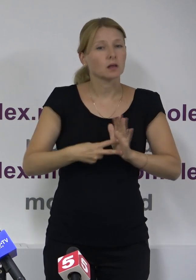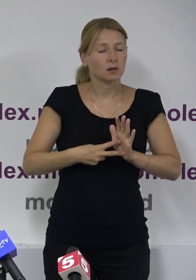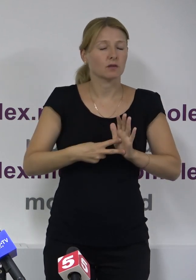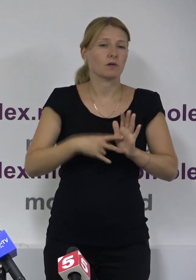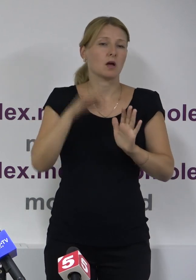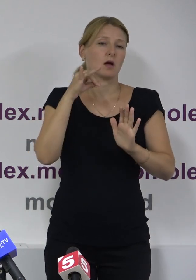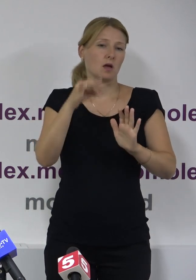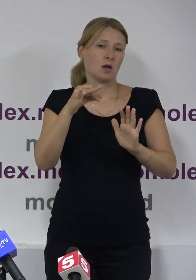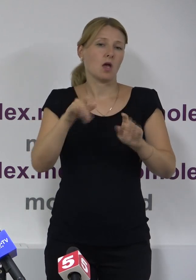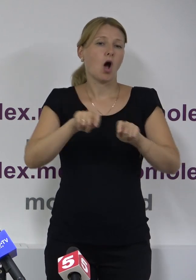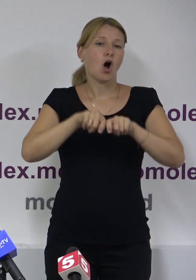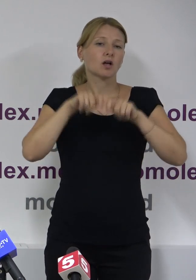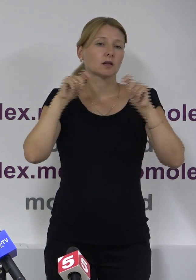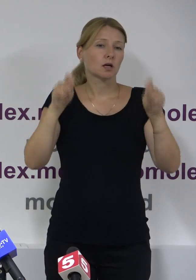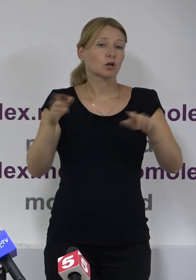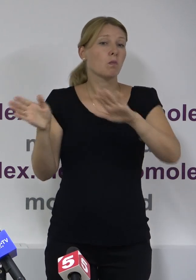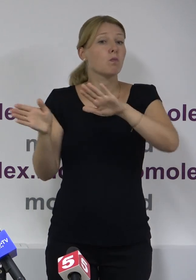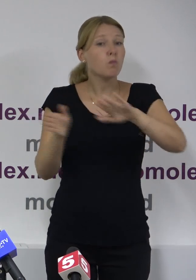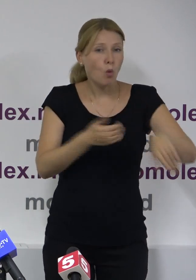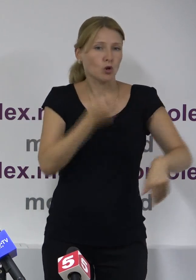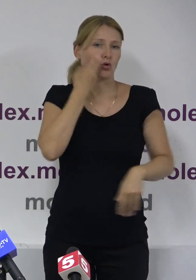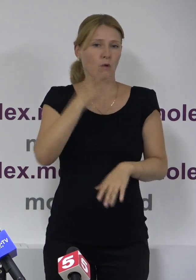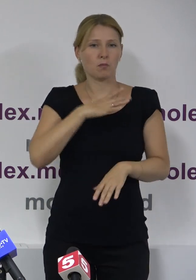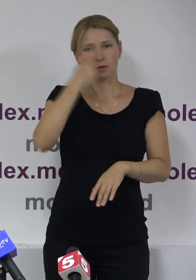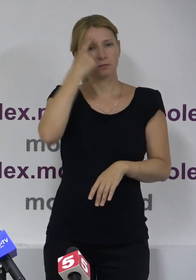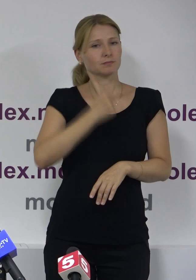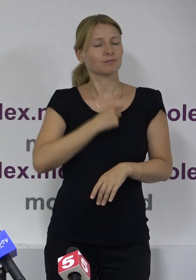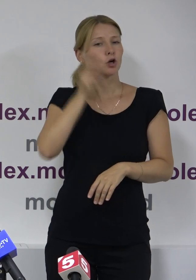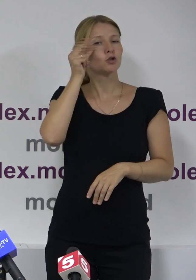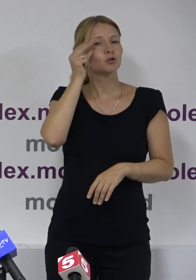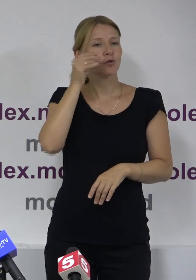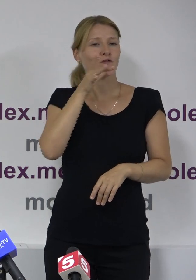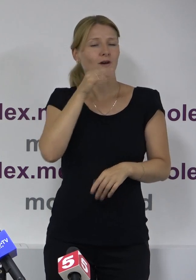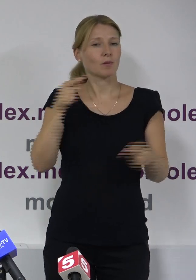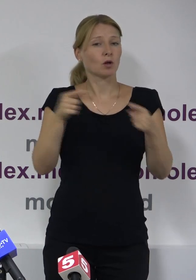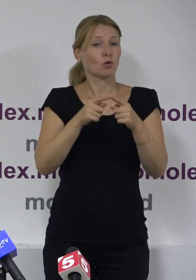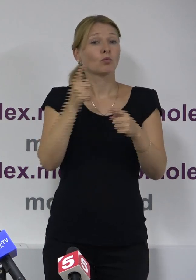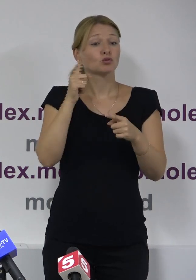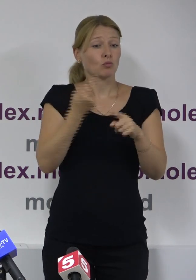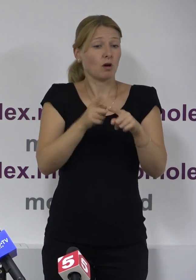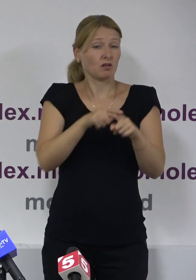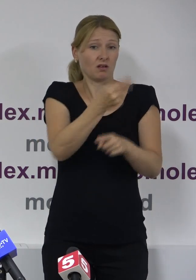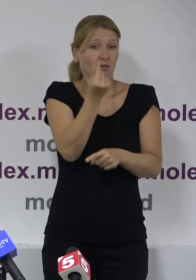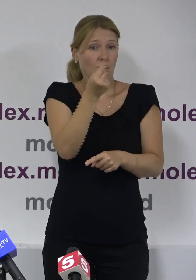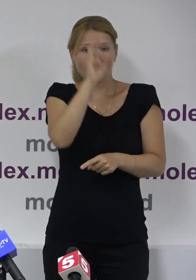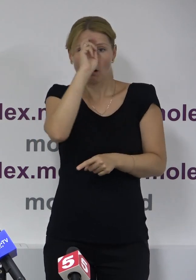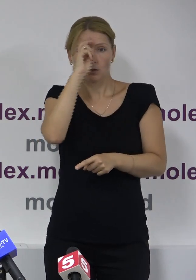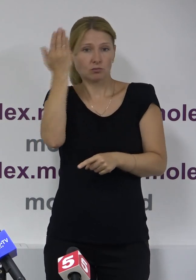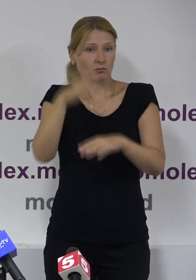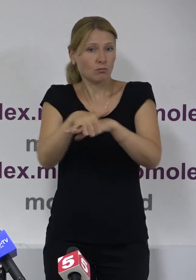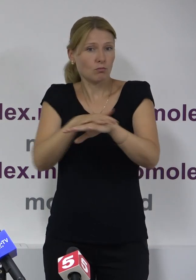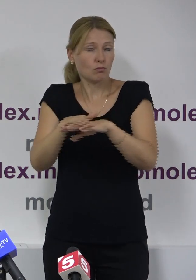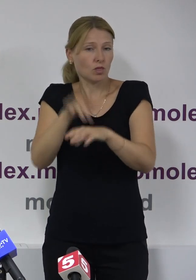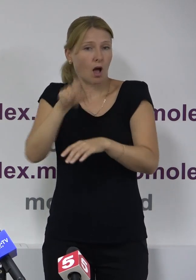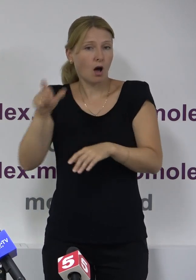lansată după ce a fost anunțată data alegerilor. Au fost utilizați bani publici pentru realizarea activităților